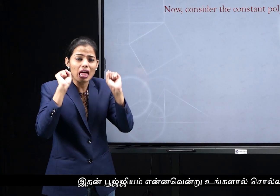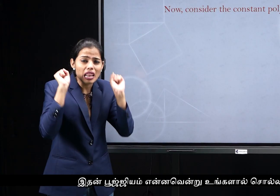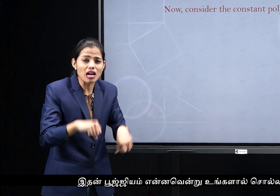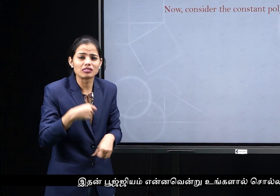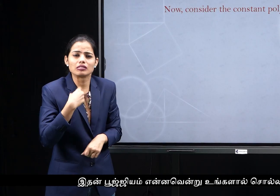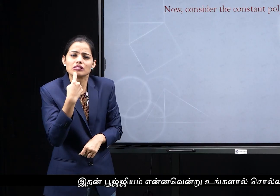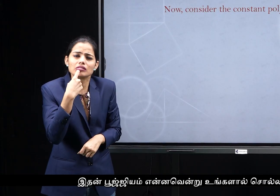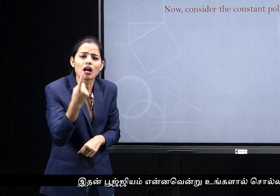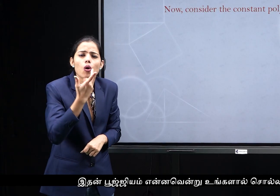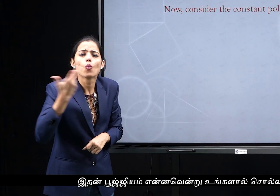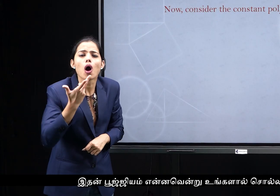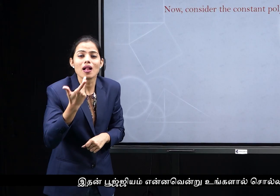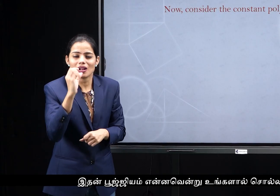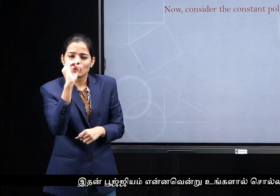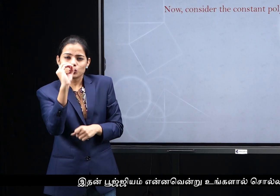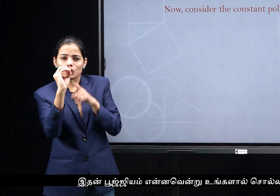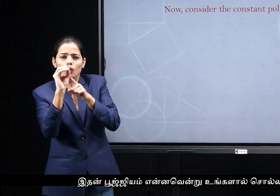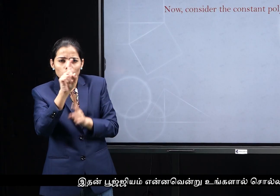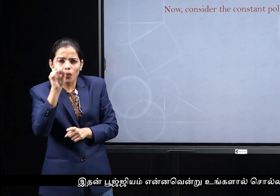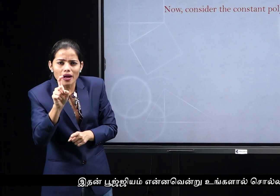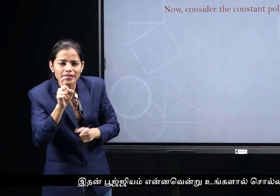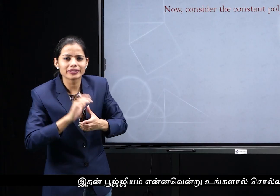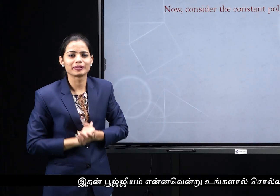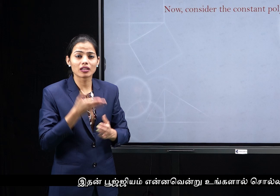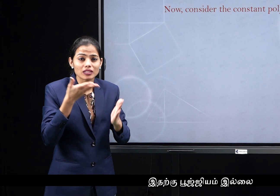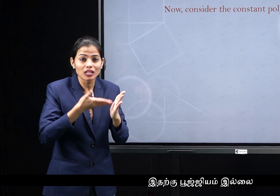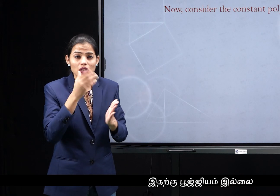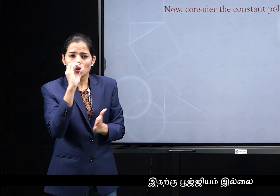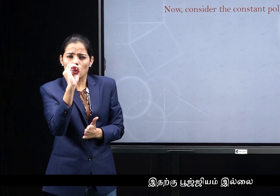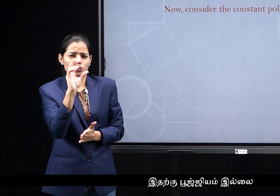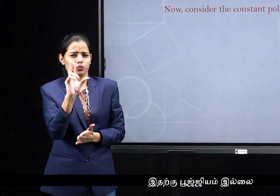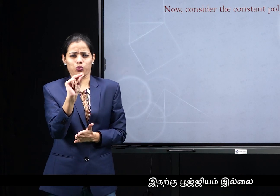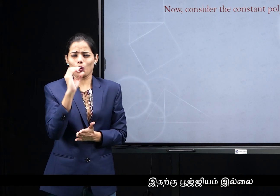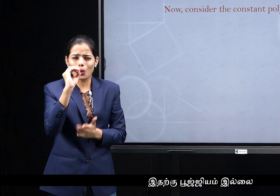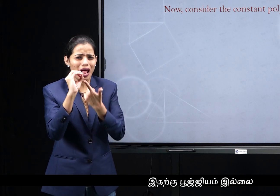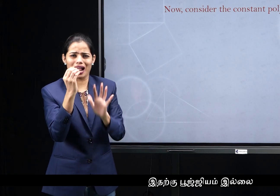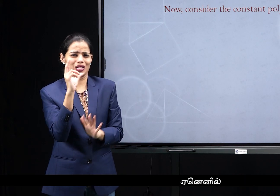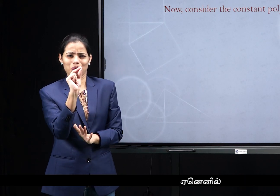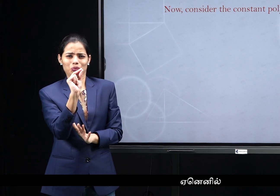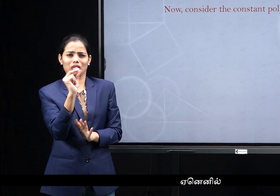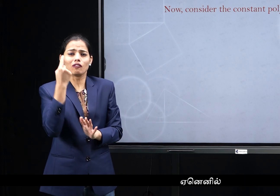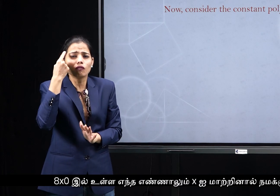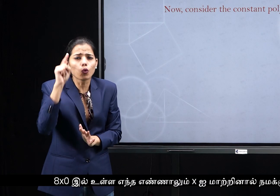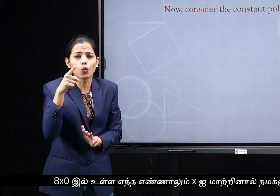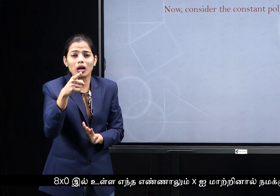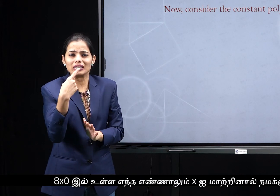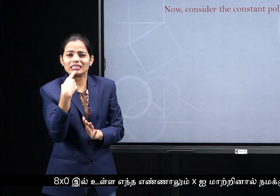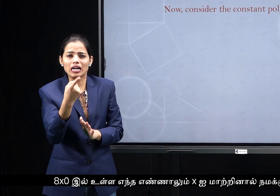இதன் 0 என்னவென்று உங்களால் சொல்ல முடியுமா? இதற்கு 0 இல்லை, ஏனெனில் 8 0 இல்